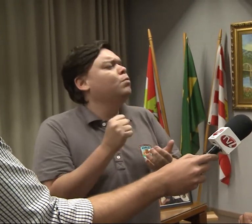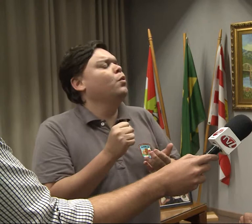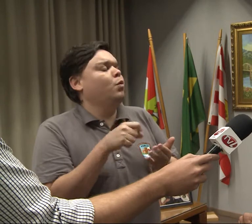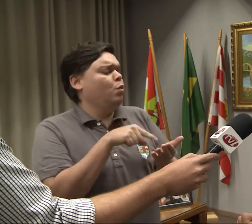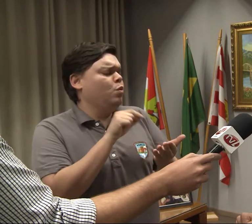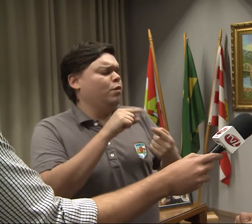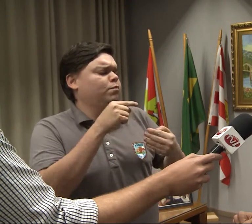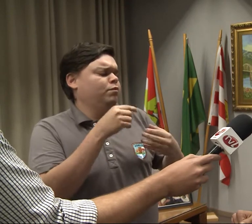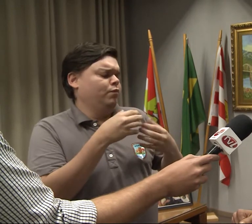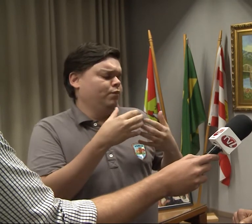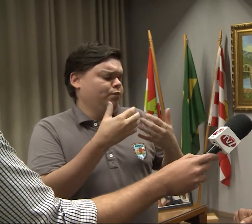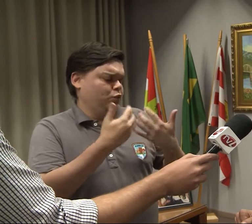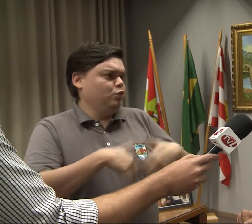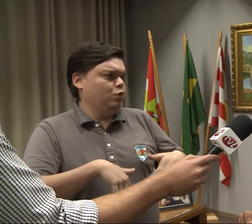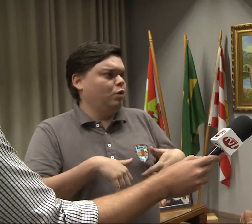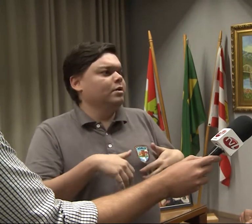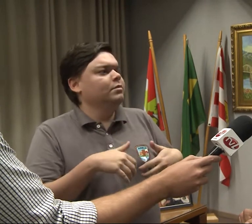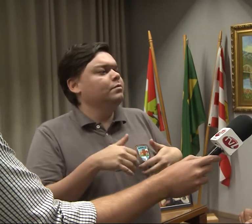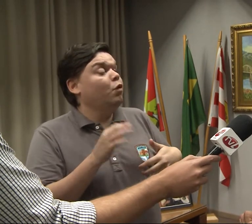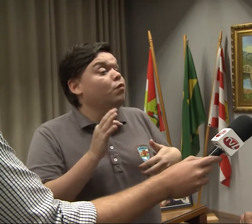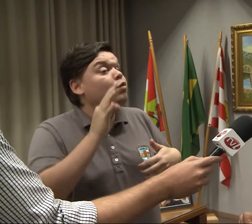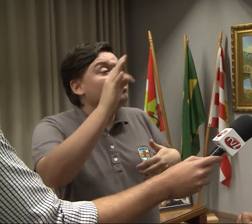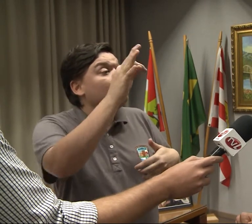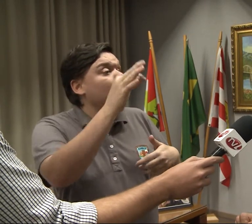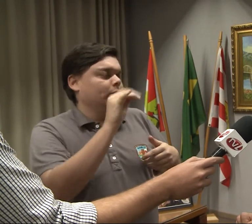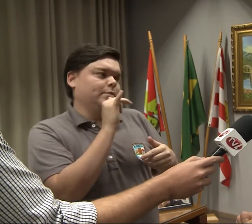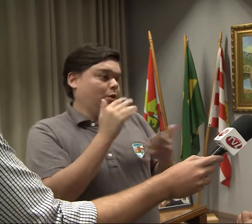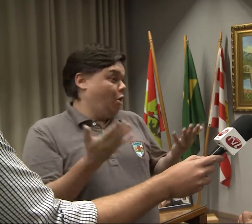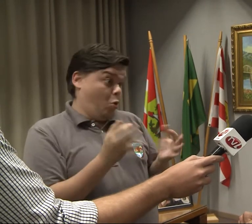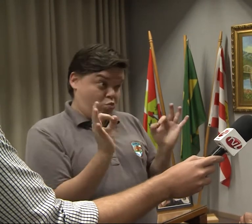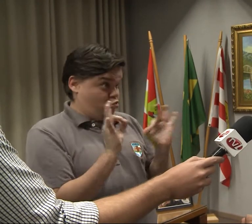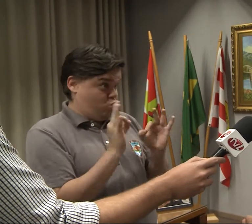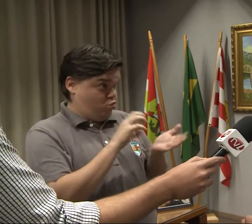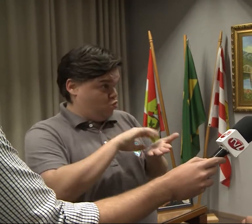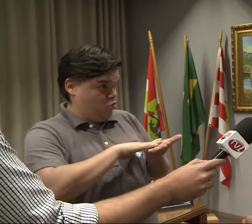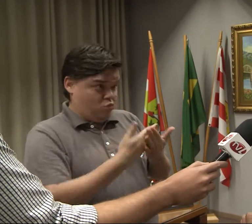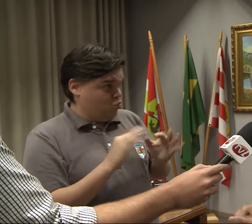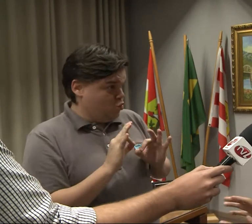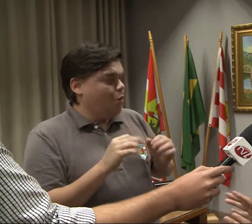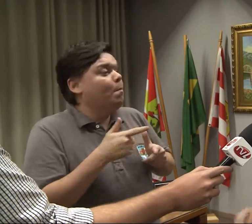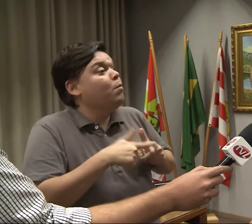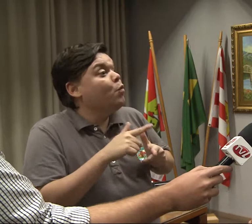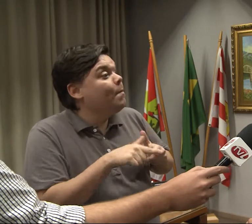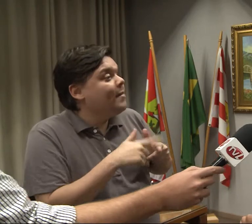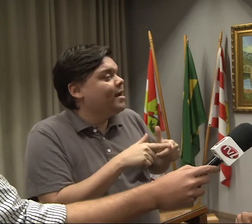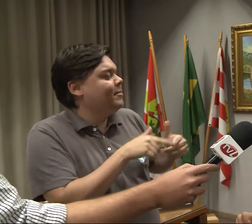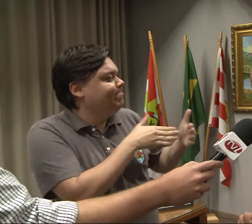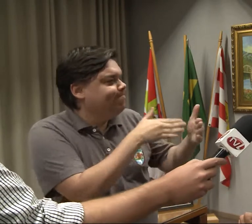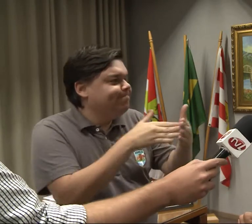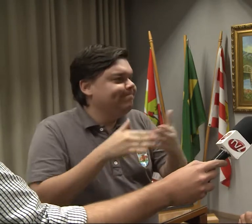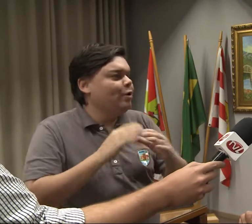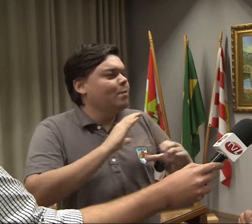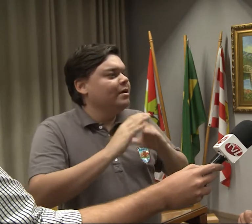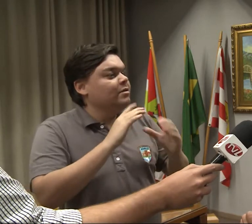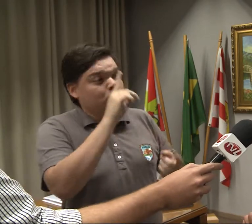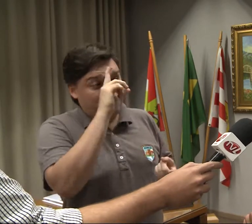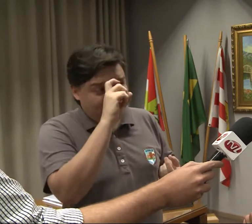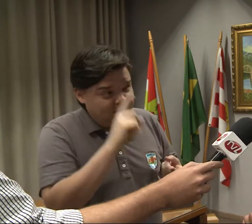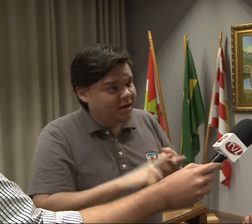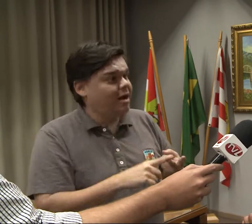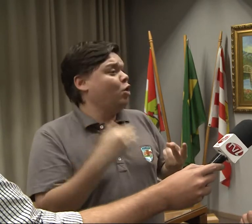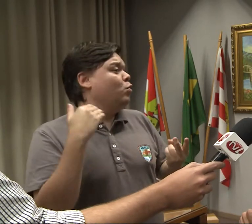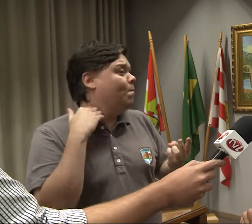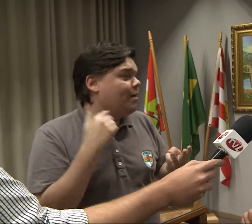Essa central, por exemplo, quando os surdos, ainda nós não temos, mas, quando, por exemplo, quando os surdos